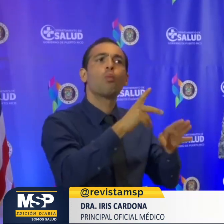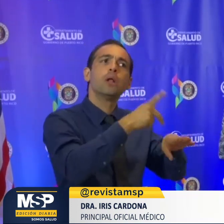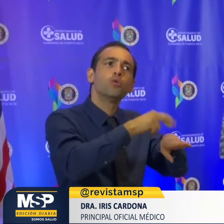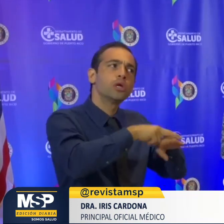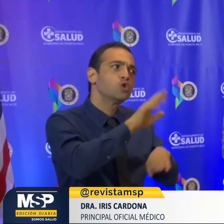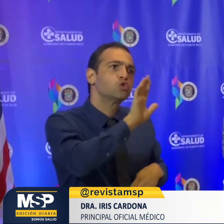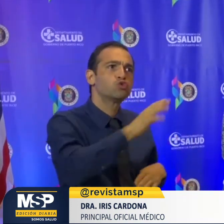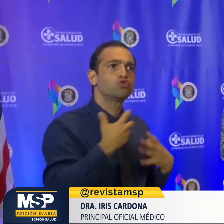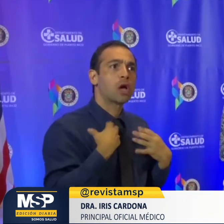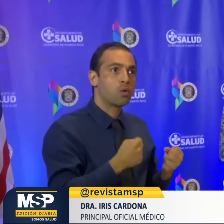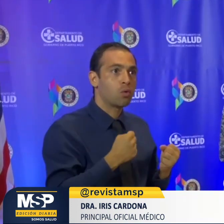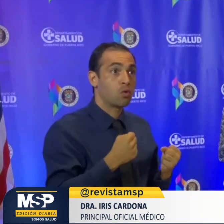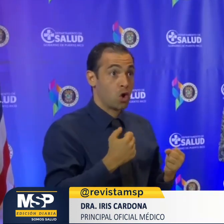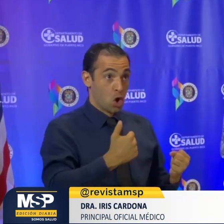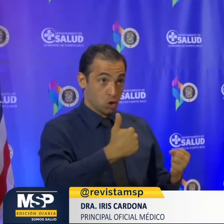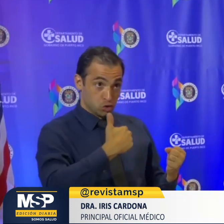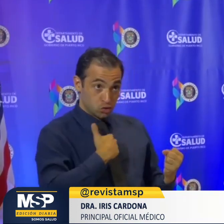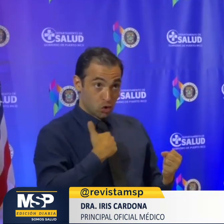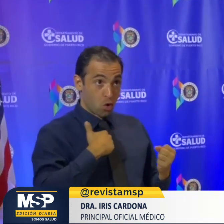decir que he hecho con